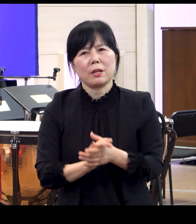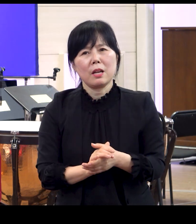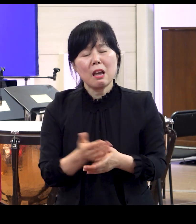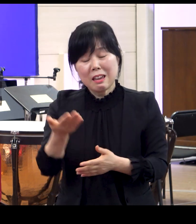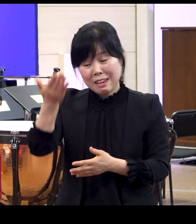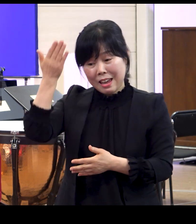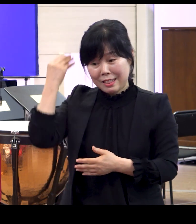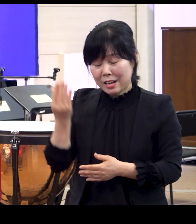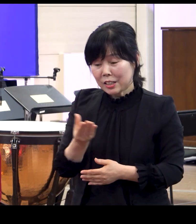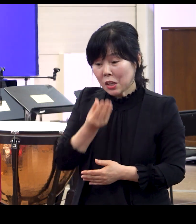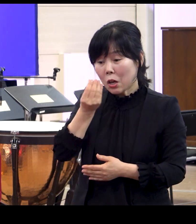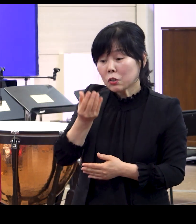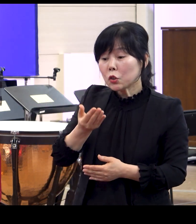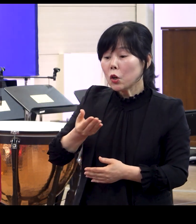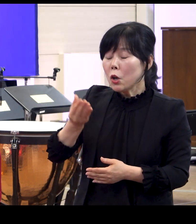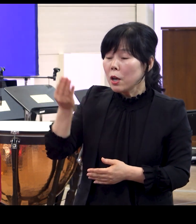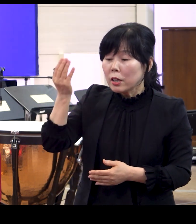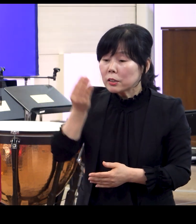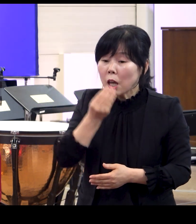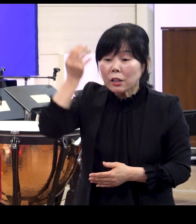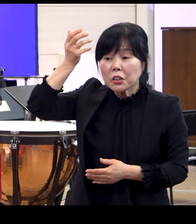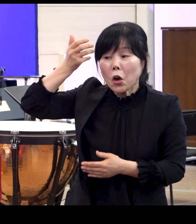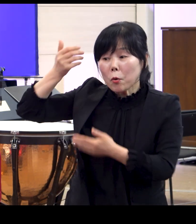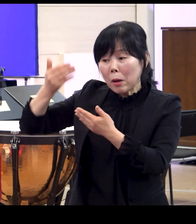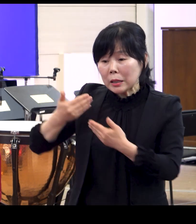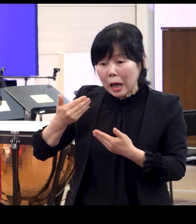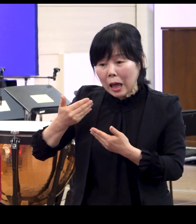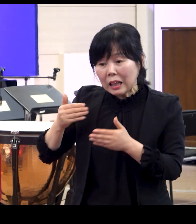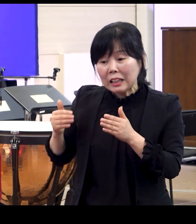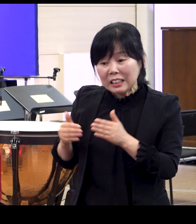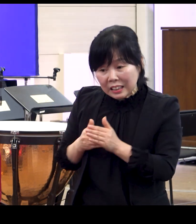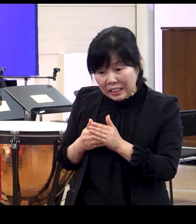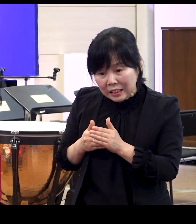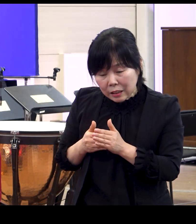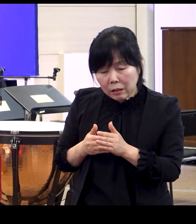옛날에 한번 그런 일이 있었다? 그건 죽었다는 뜻이죠, 지금은요.